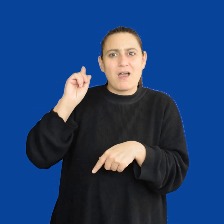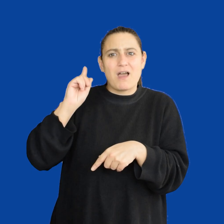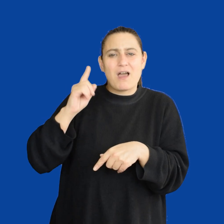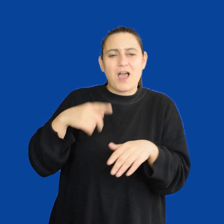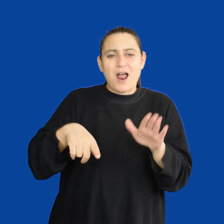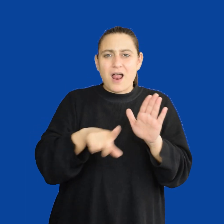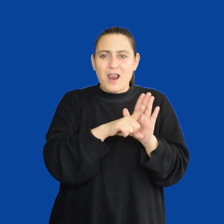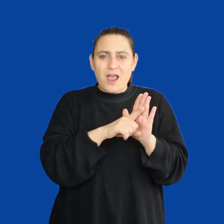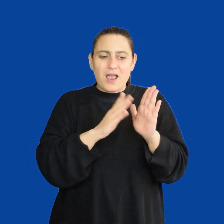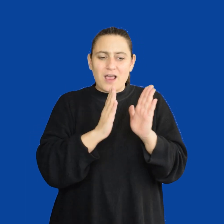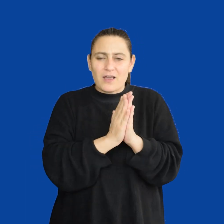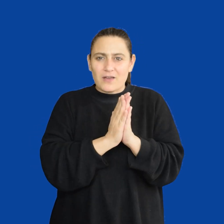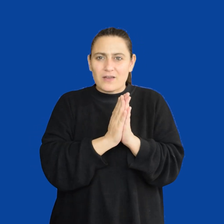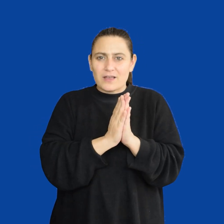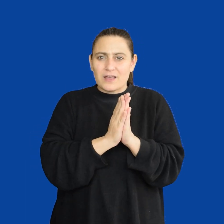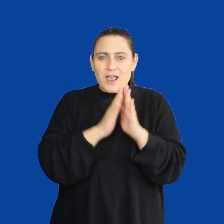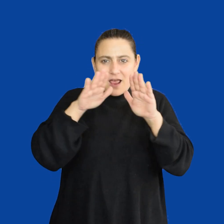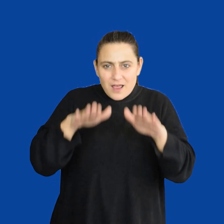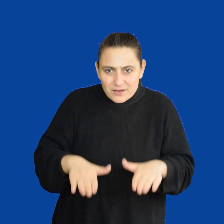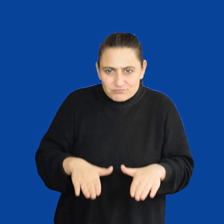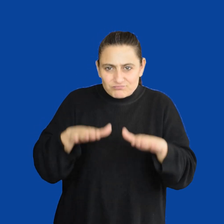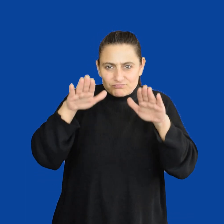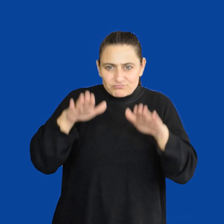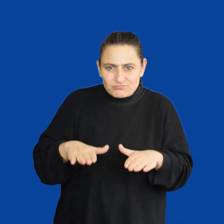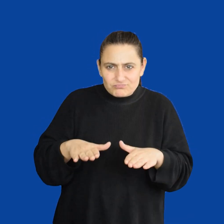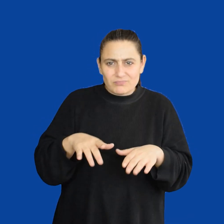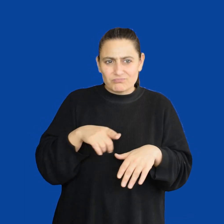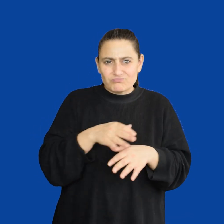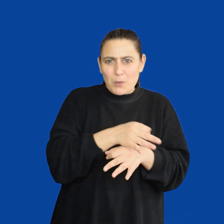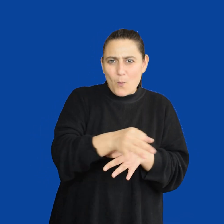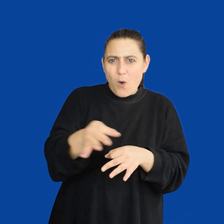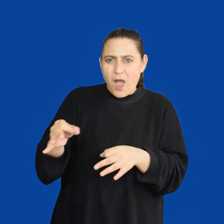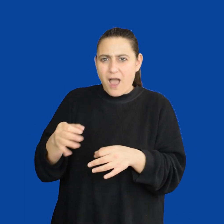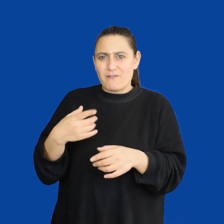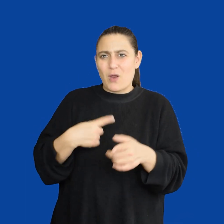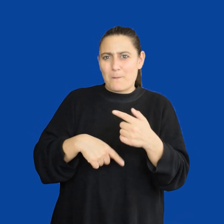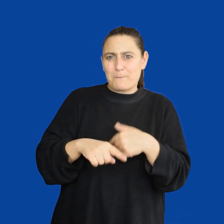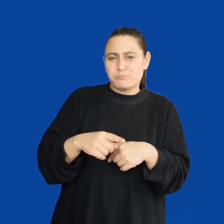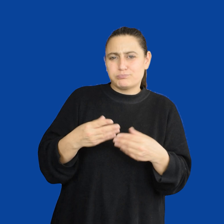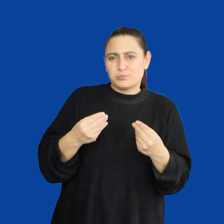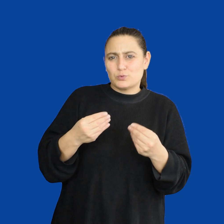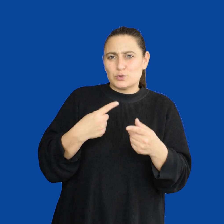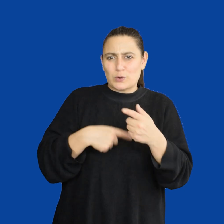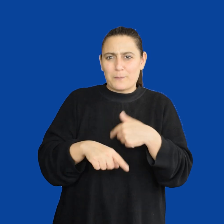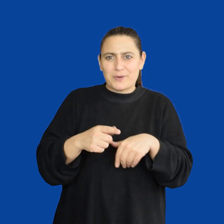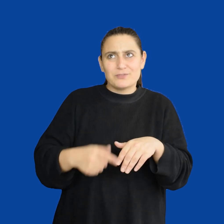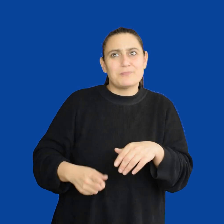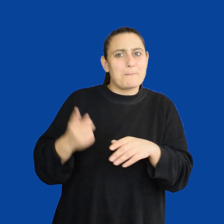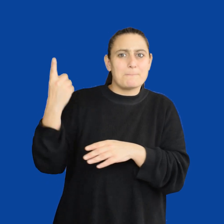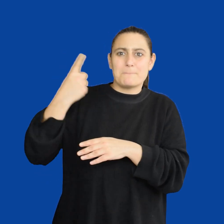doctrina islámica, pues el Imperio Otomano, pese a ser multiétnico, era teocrático, regido por la Sharía prescripta